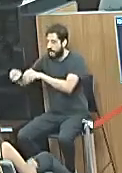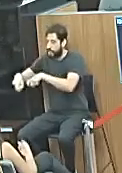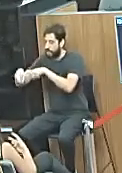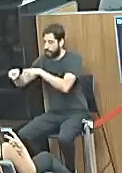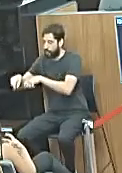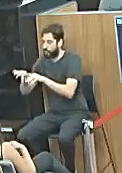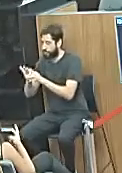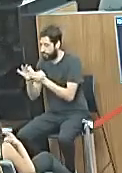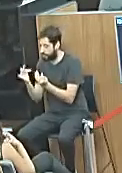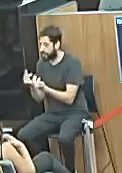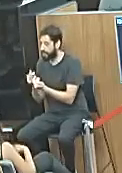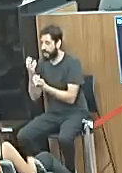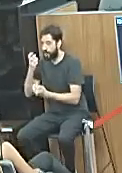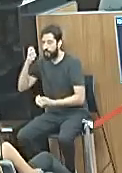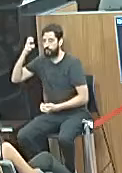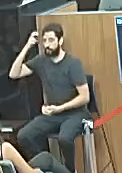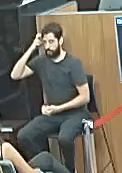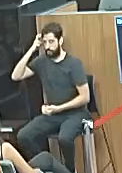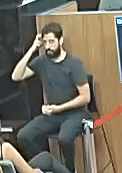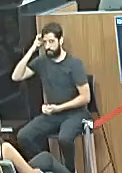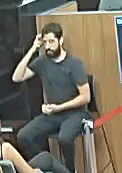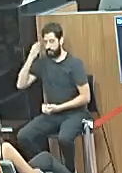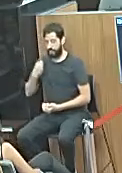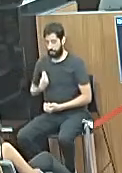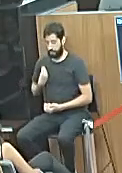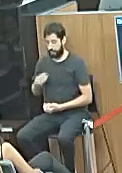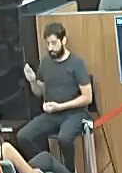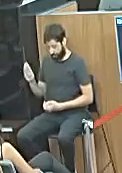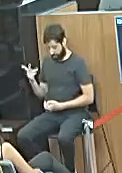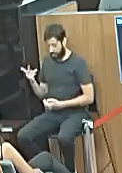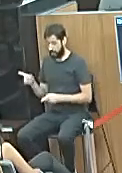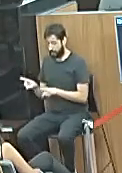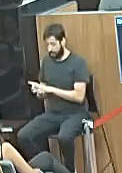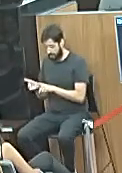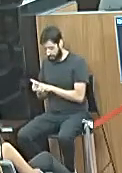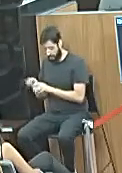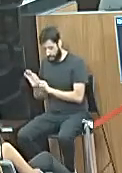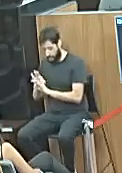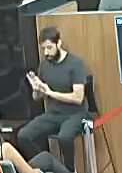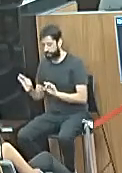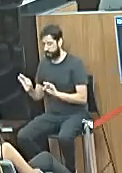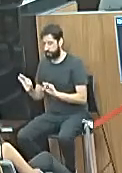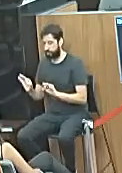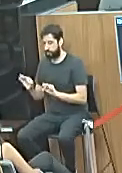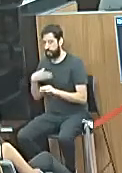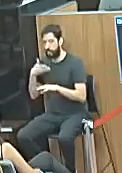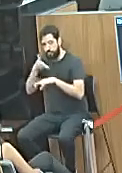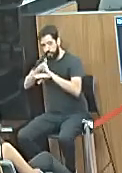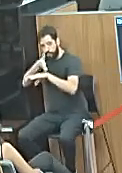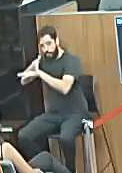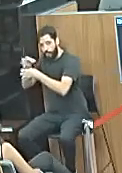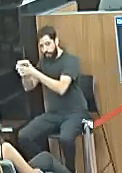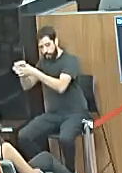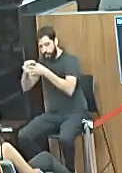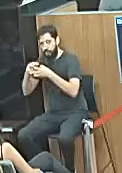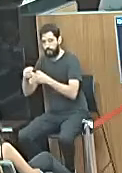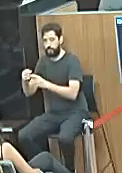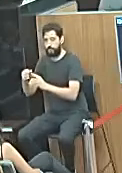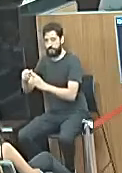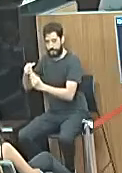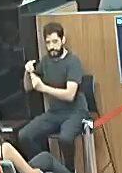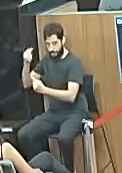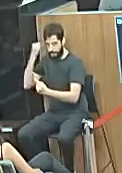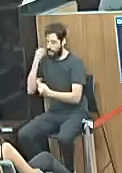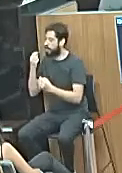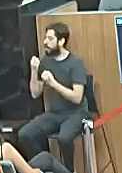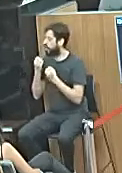recebem várias outras propostas a participação em belo horizonte também foi muito boa eu fui aos grupos semana passada foi muito boa